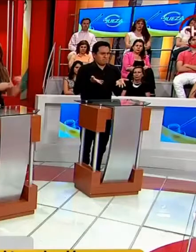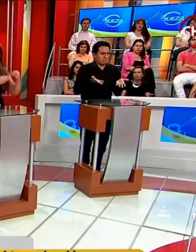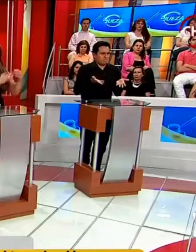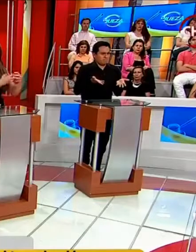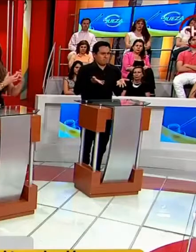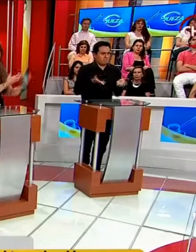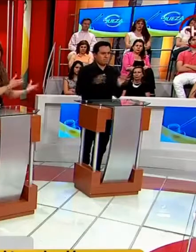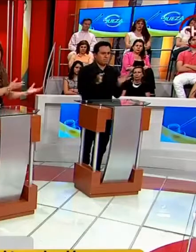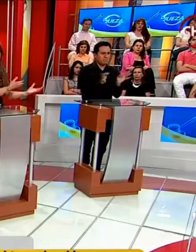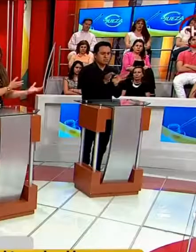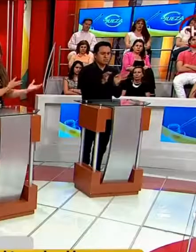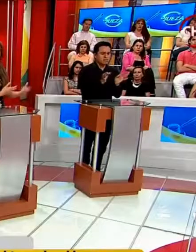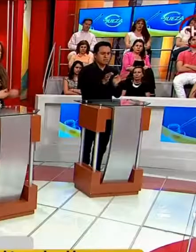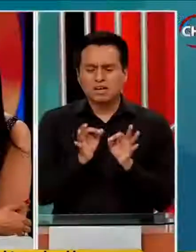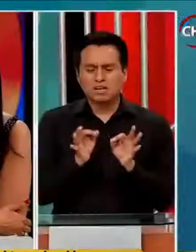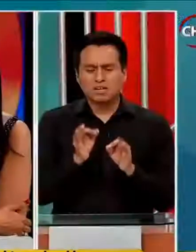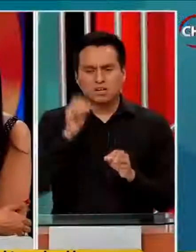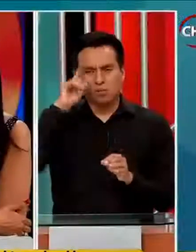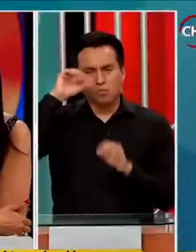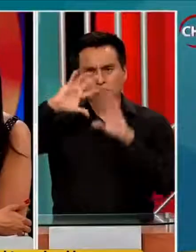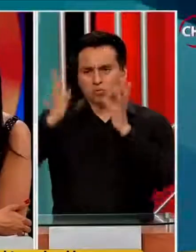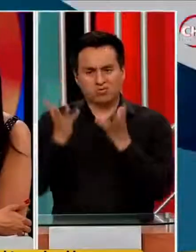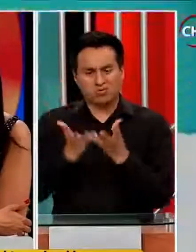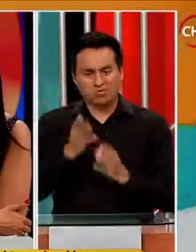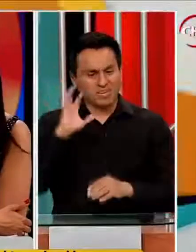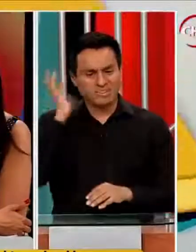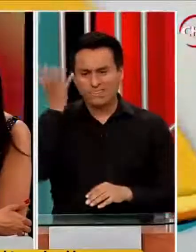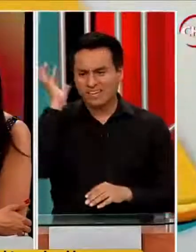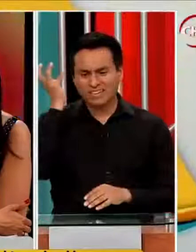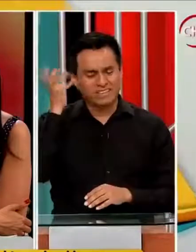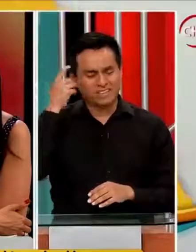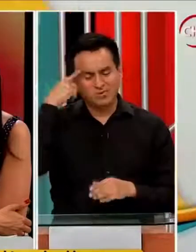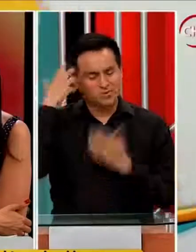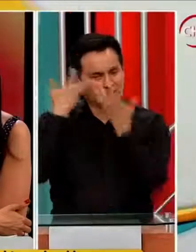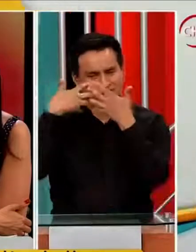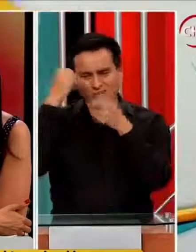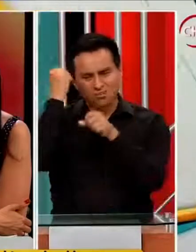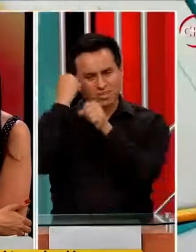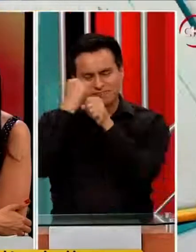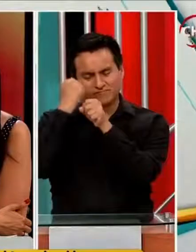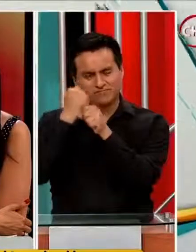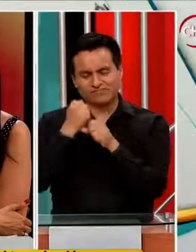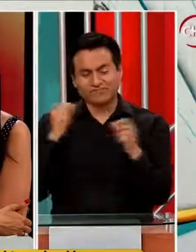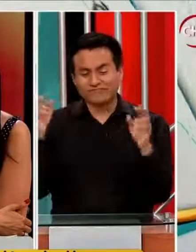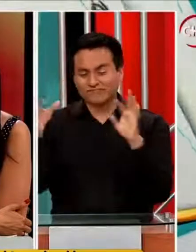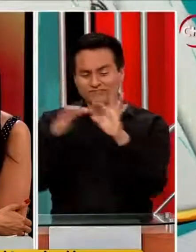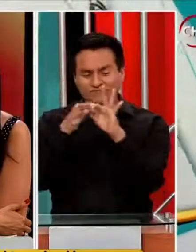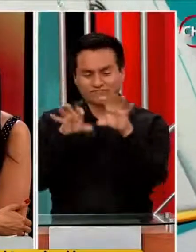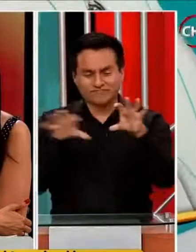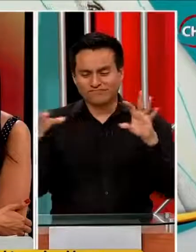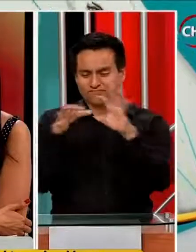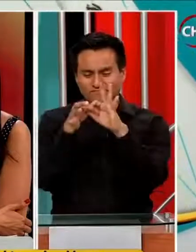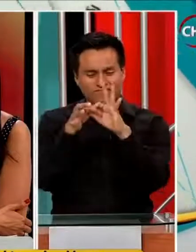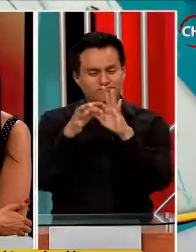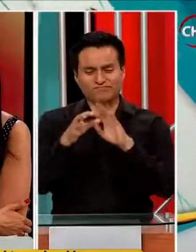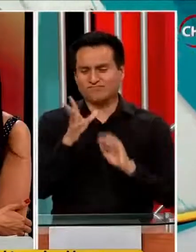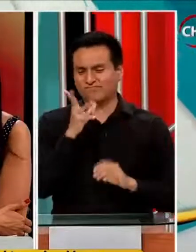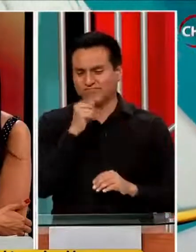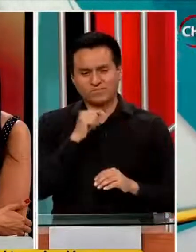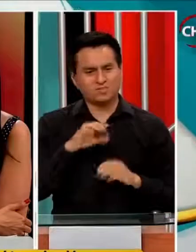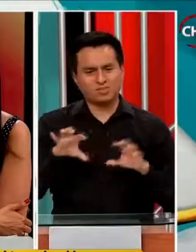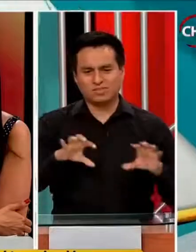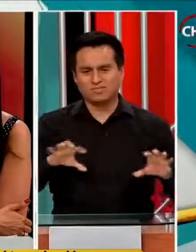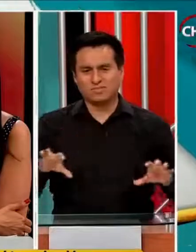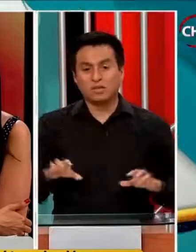Es explicarle desde que se creó el mundo más bueno, porque no entiende, no razona, no relaciona cosas. Entonces,